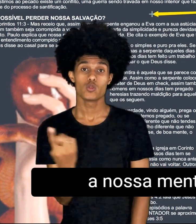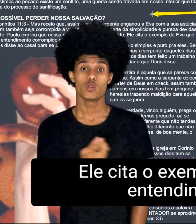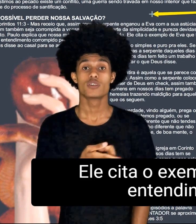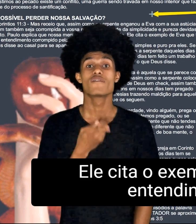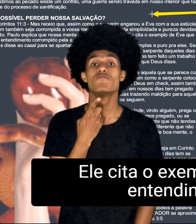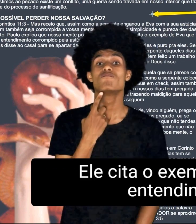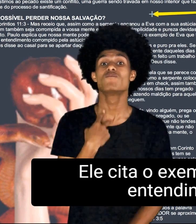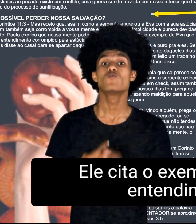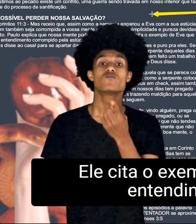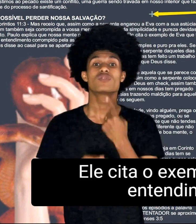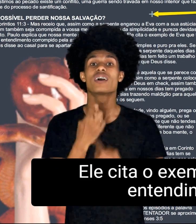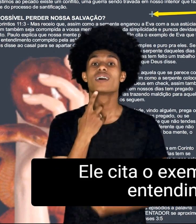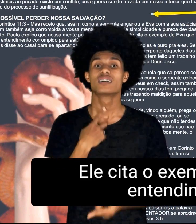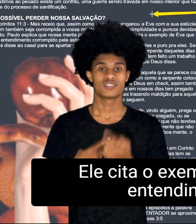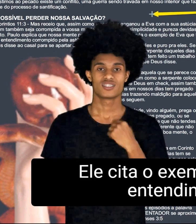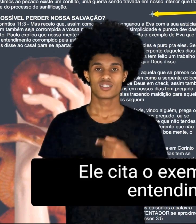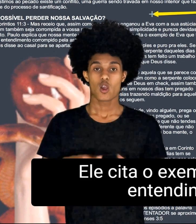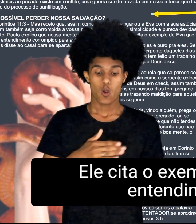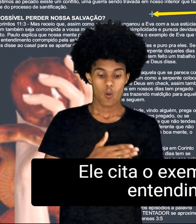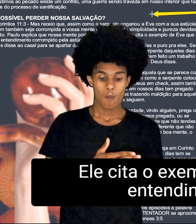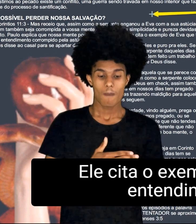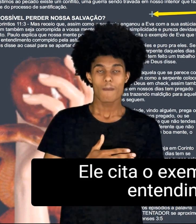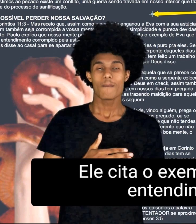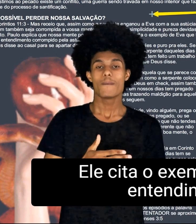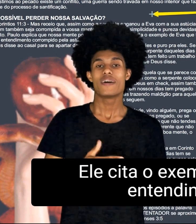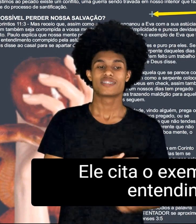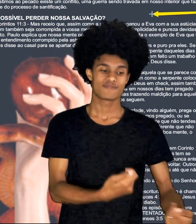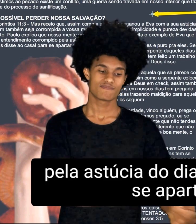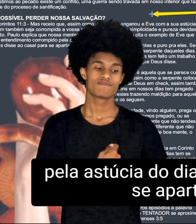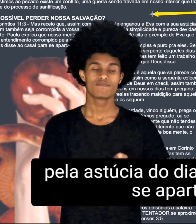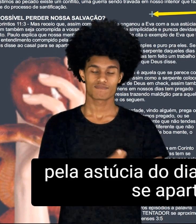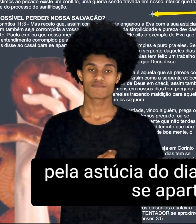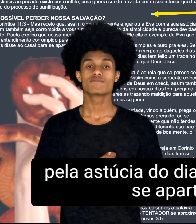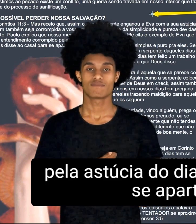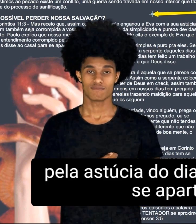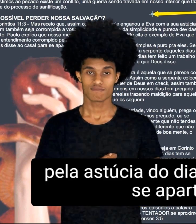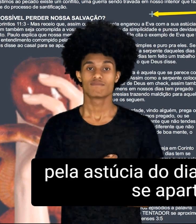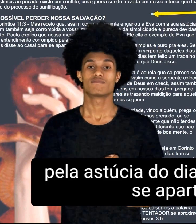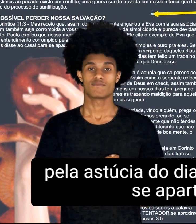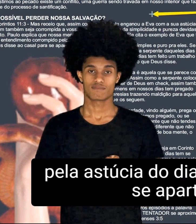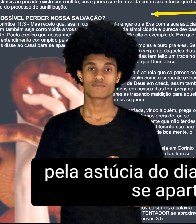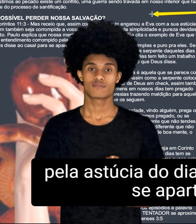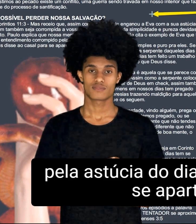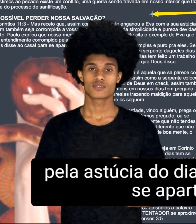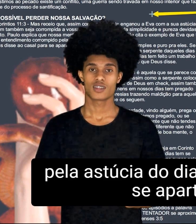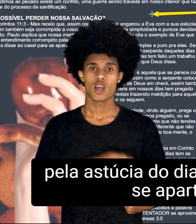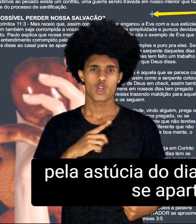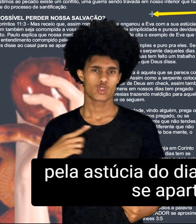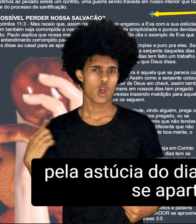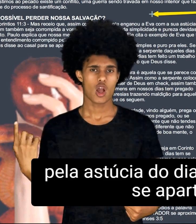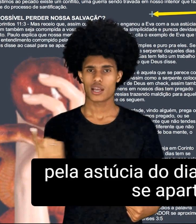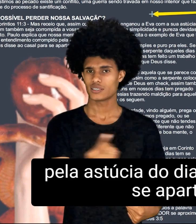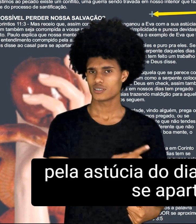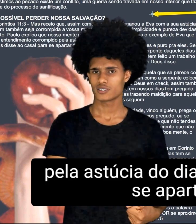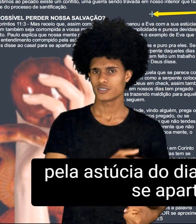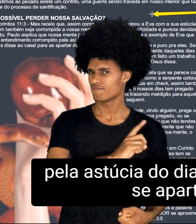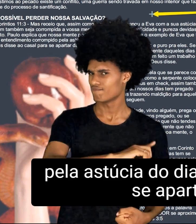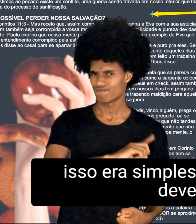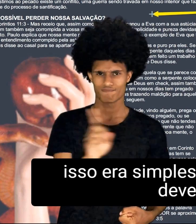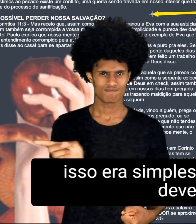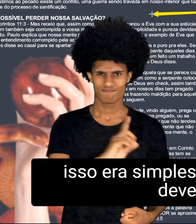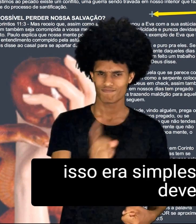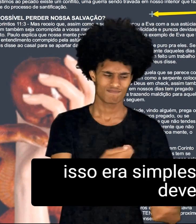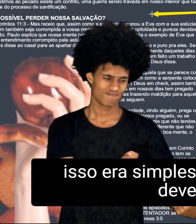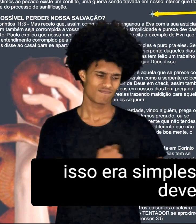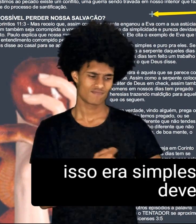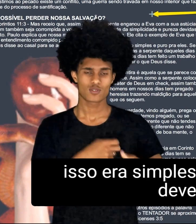corrompida. Ele cita o exemplo de Eva, que teve o seu entendimento corrompido pela astúcia do diabo. Deus disse ao casal para se apartar daquela árvore, isso